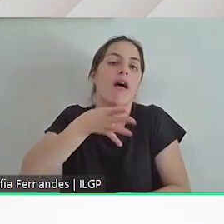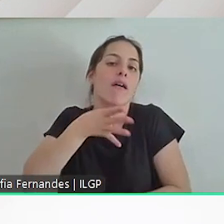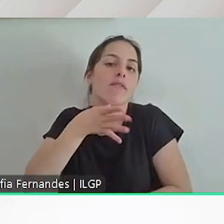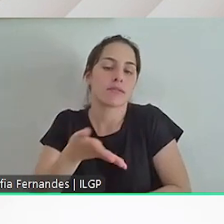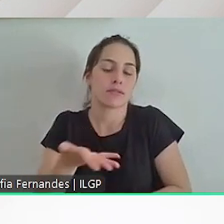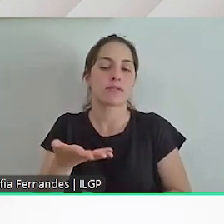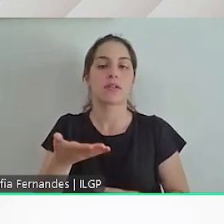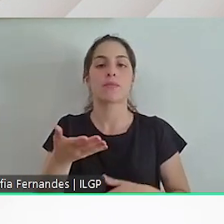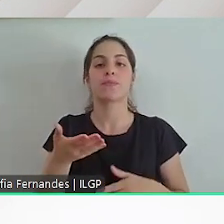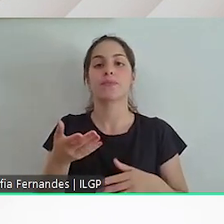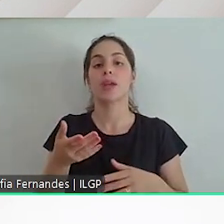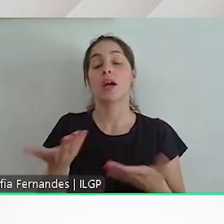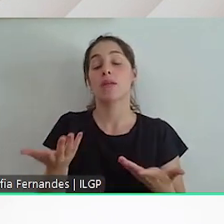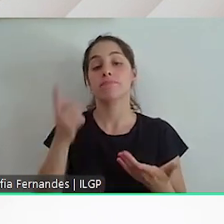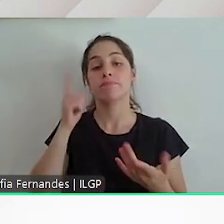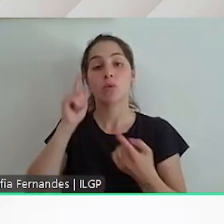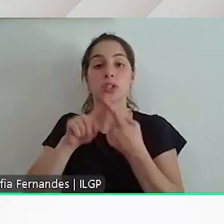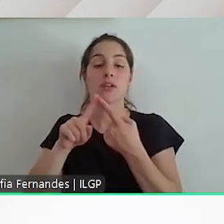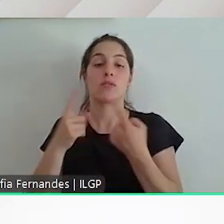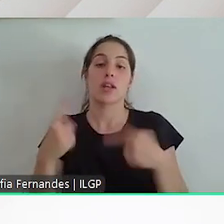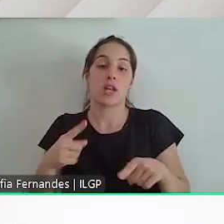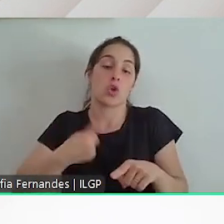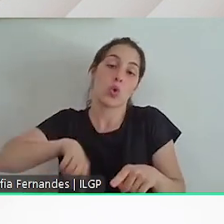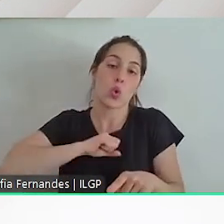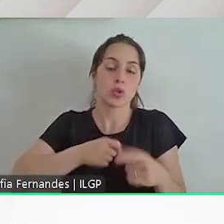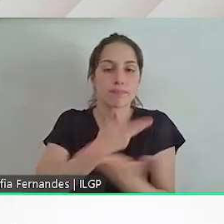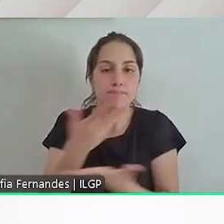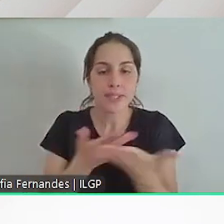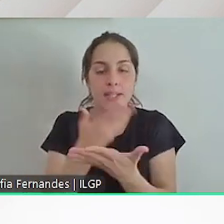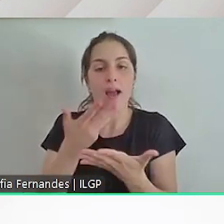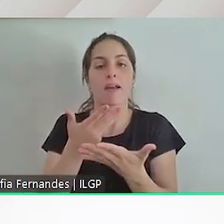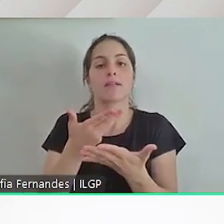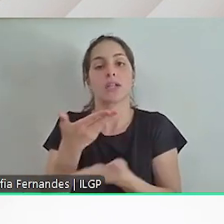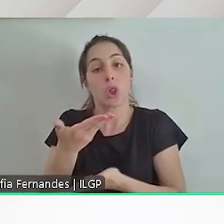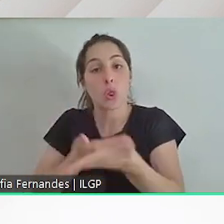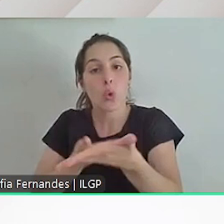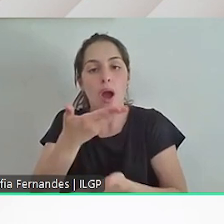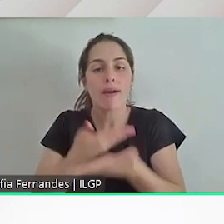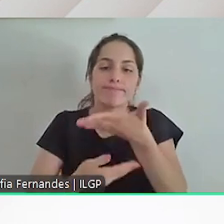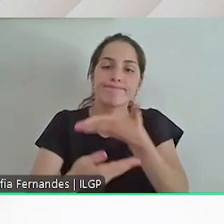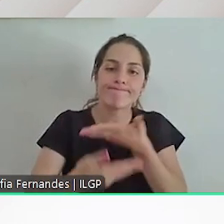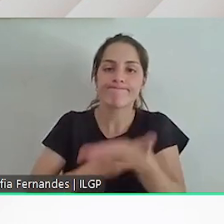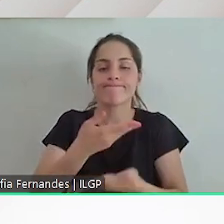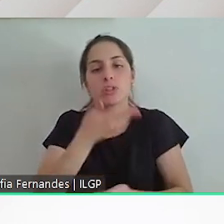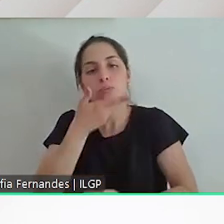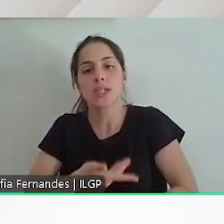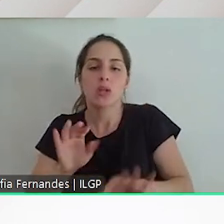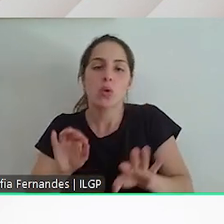de webinars que permita esta troca de experiências e de boas